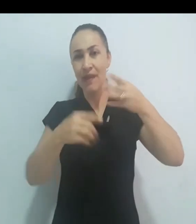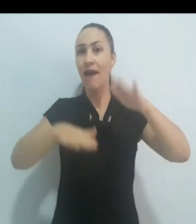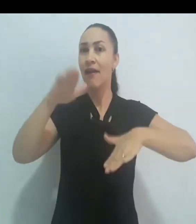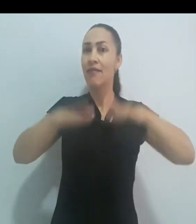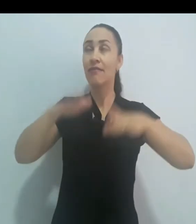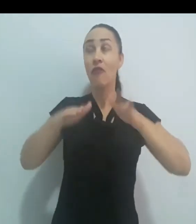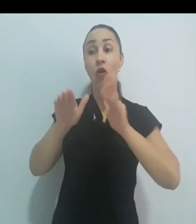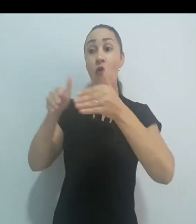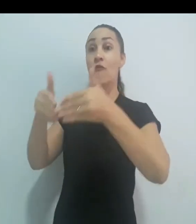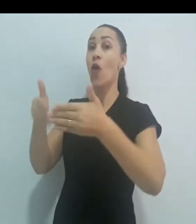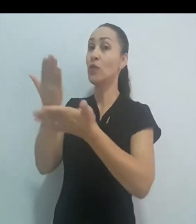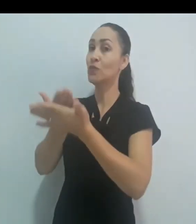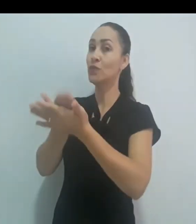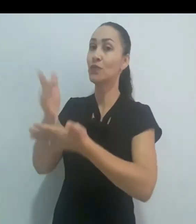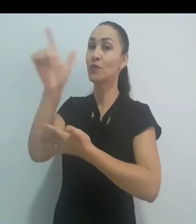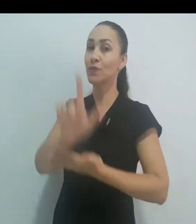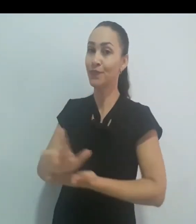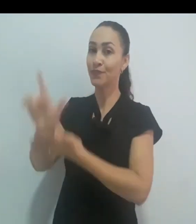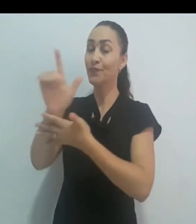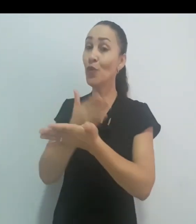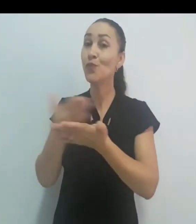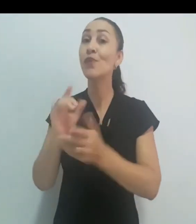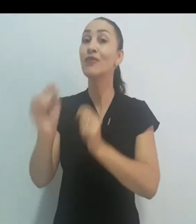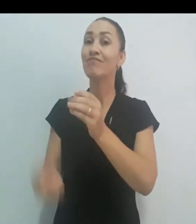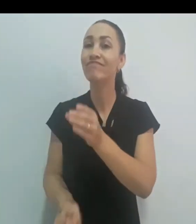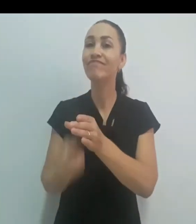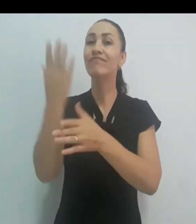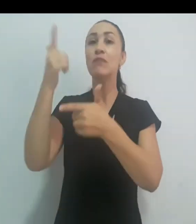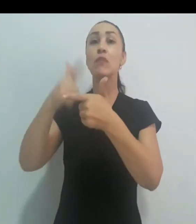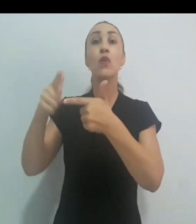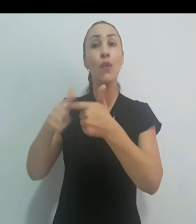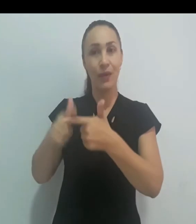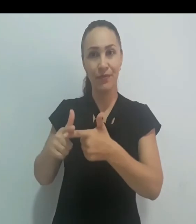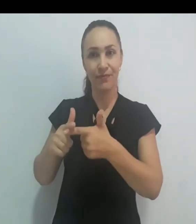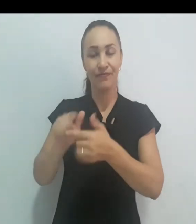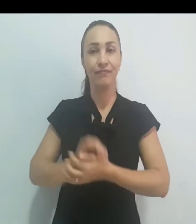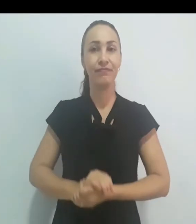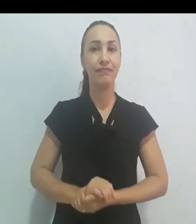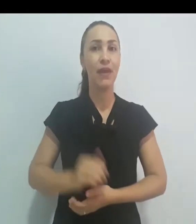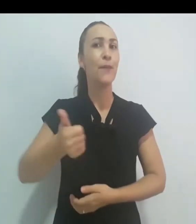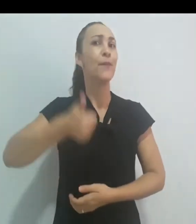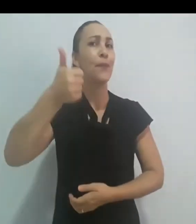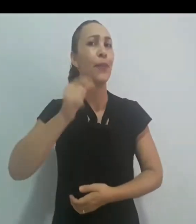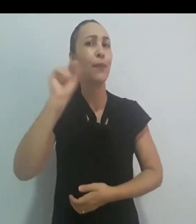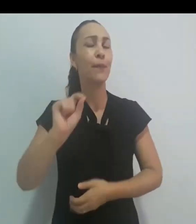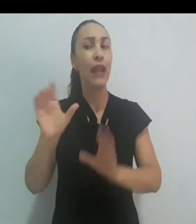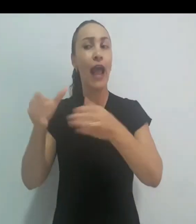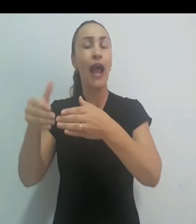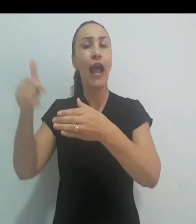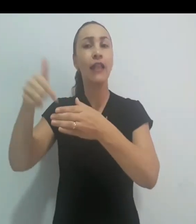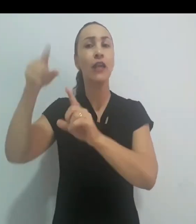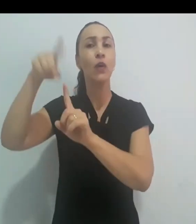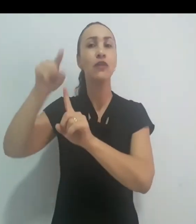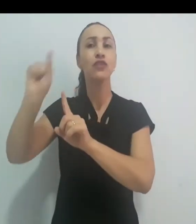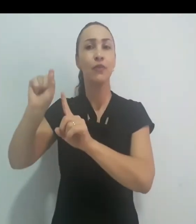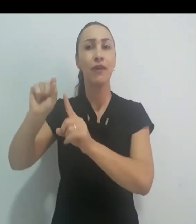a partir dos estudos literários, a gente tenha alguns problemas, né? Alguns problemas. A primeira, da primeira